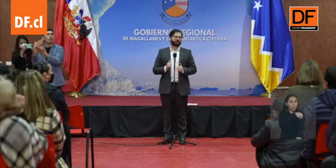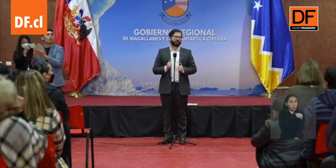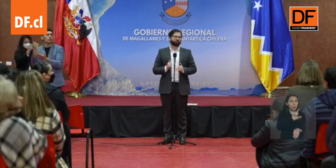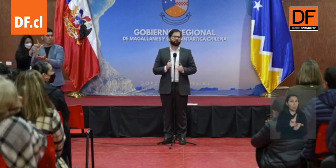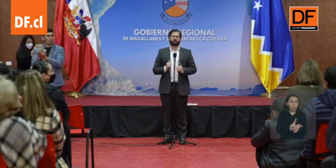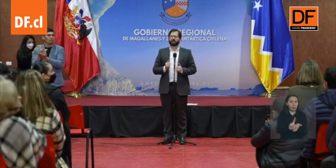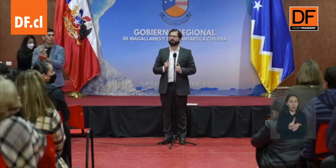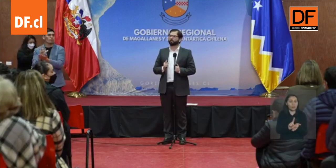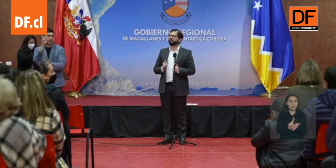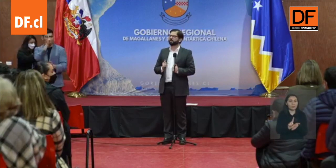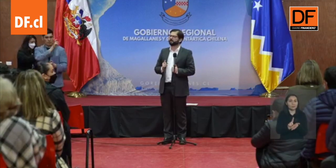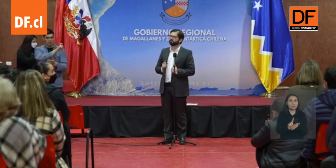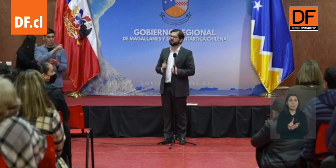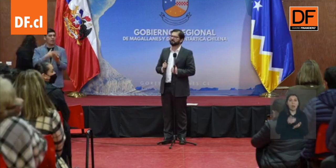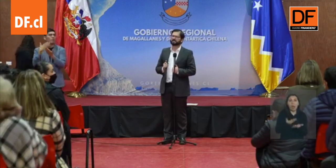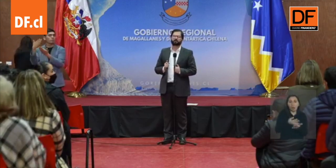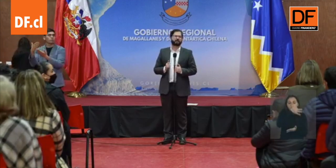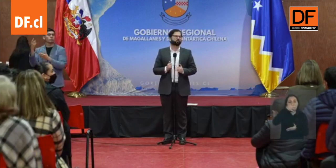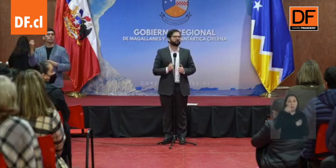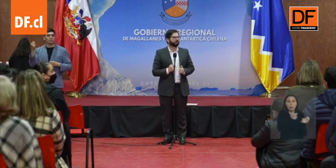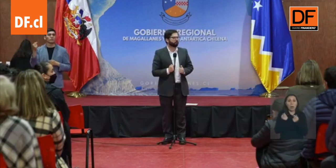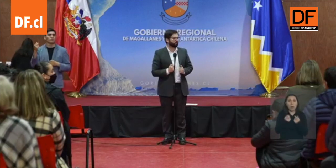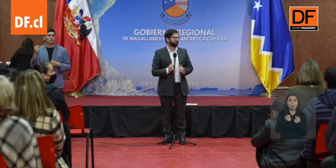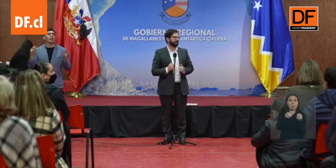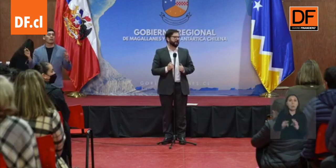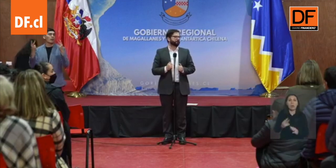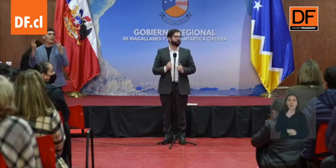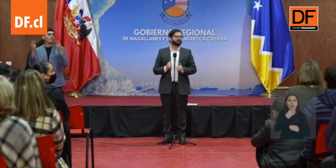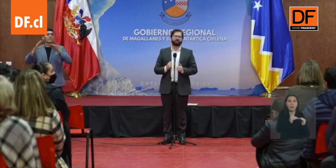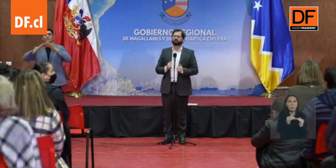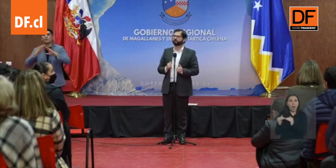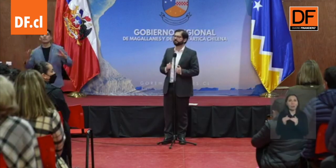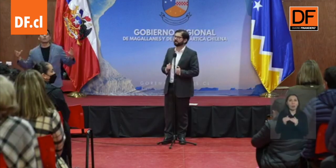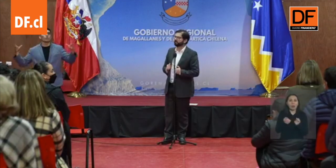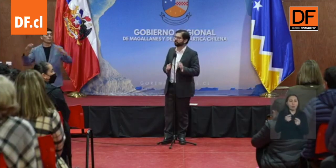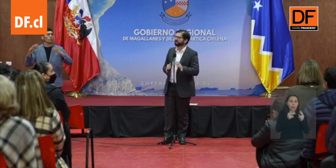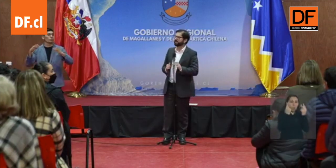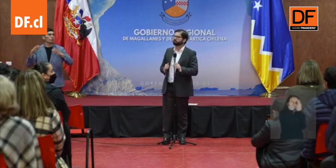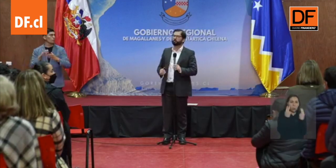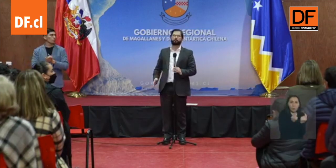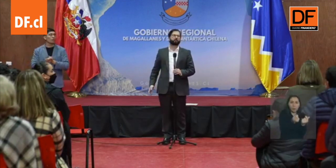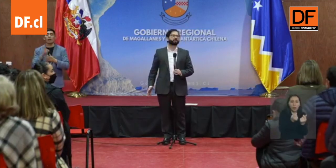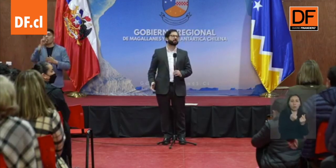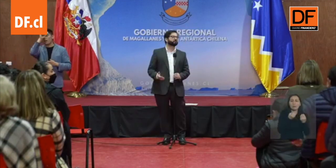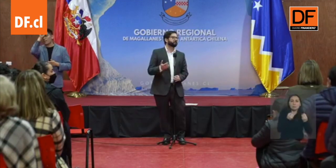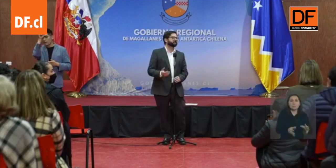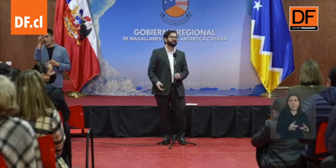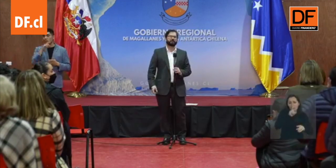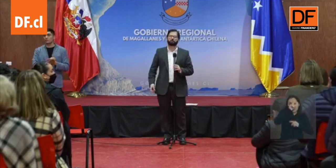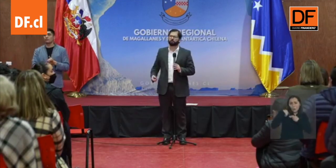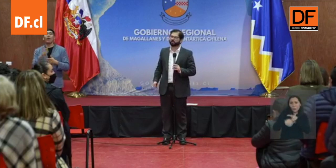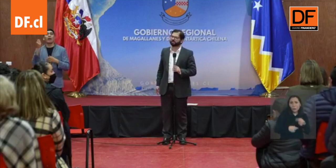zonas, en donde en pos del dinero se termina sacrificando la vida en común, en pos del dinero se terminan sacrificando las tradiciones, en pos del dinero se